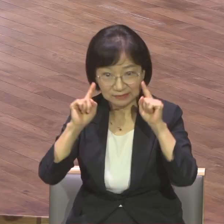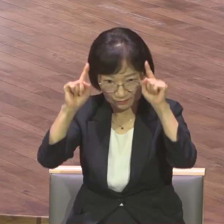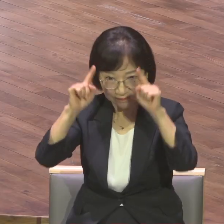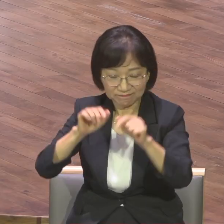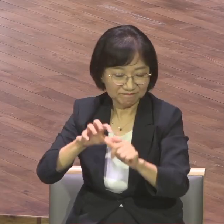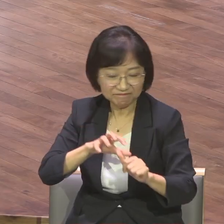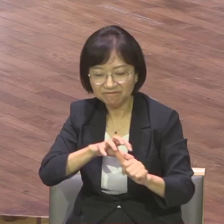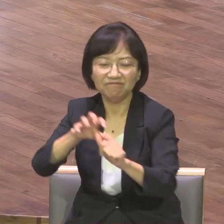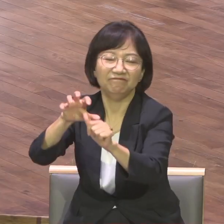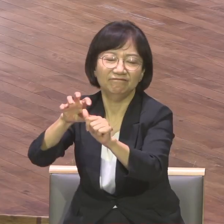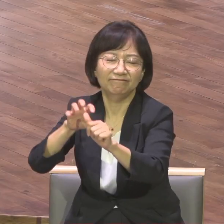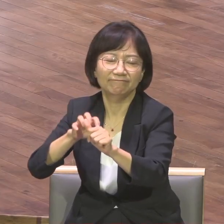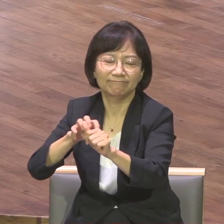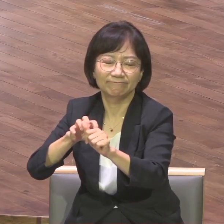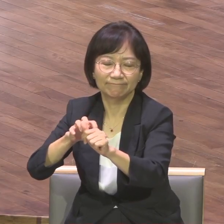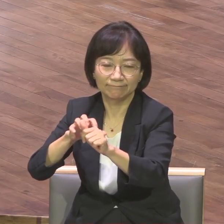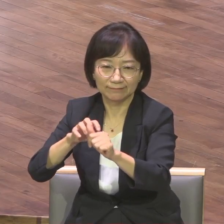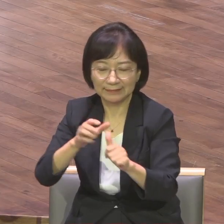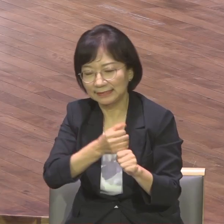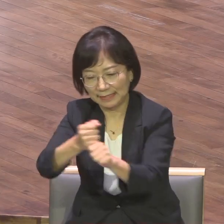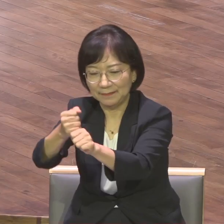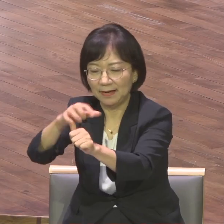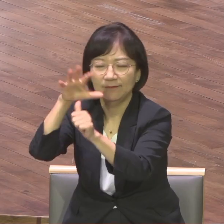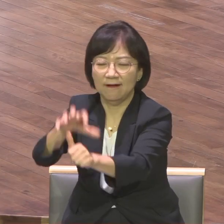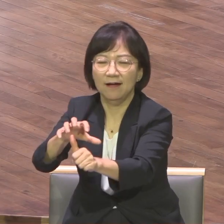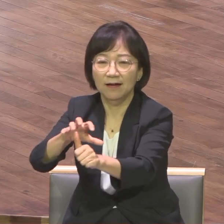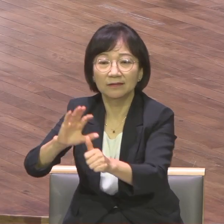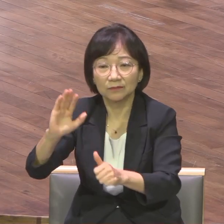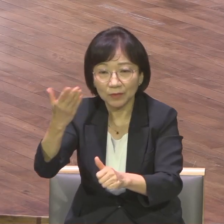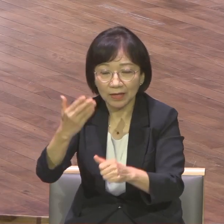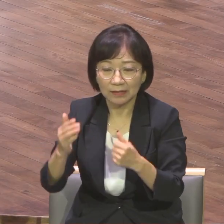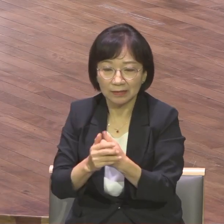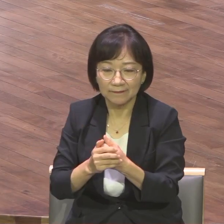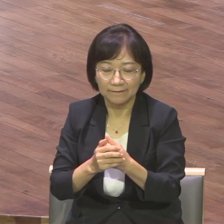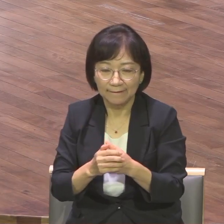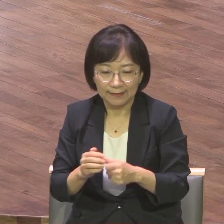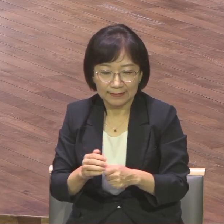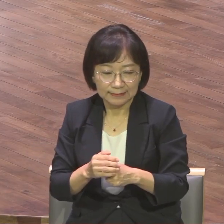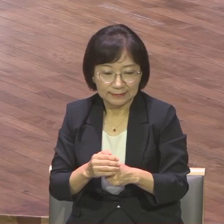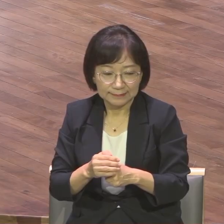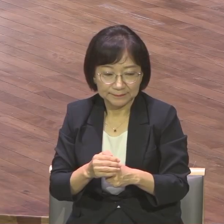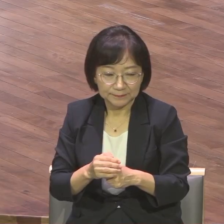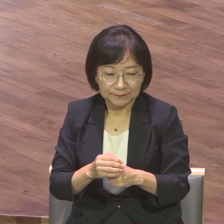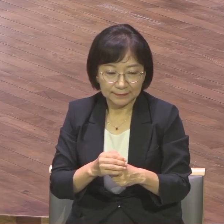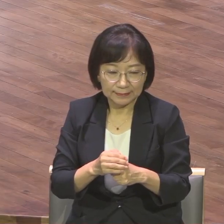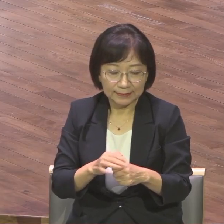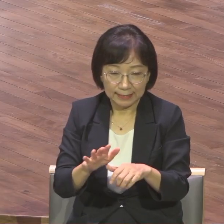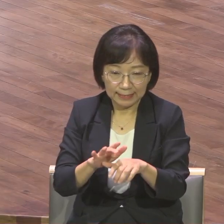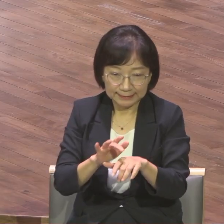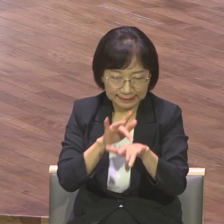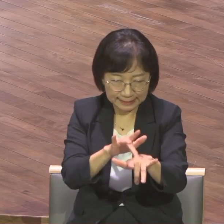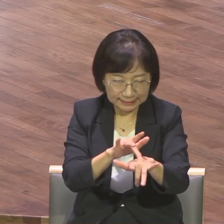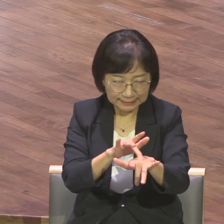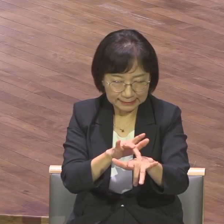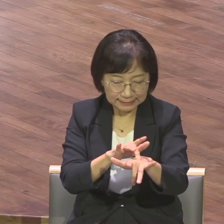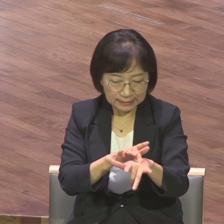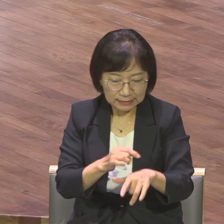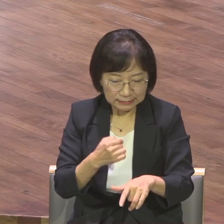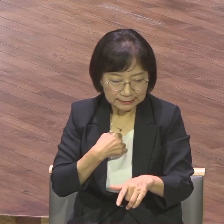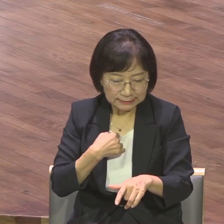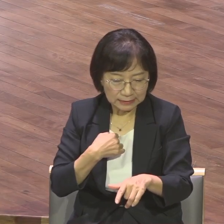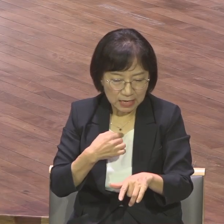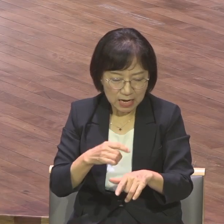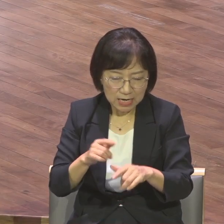무지갱 속에 지옥 속에 완전히 갇히게 되기 때문에 이들이 잘 알아요. 자기들 시간표가